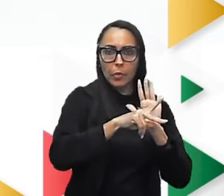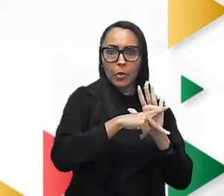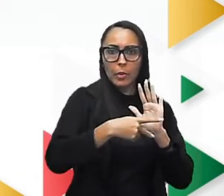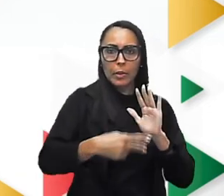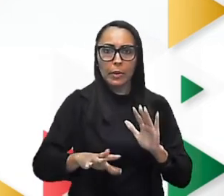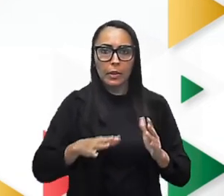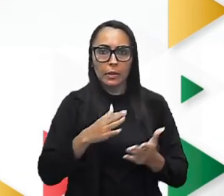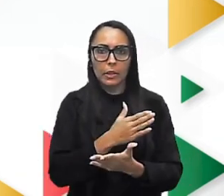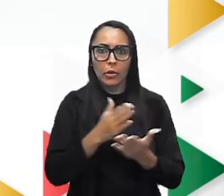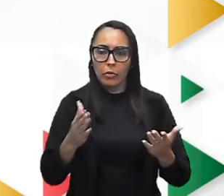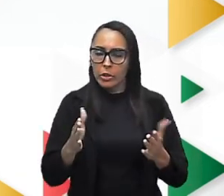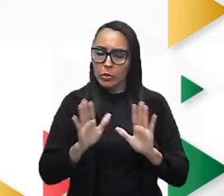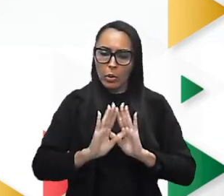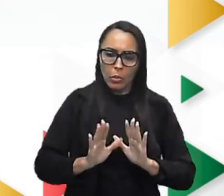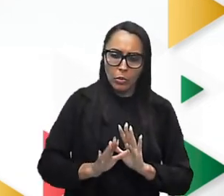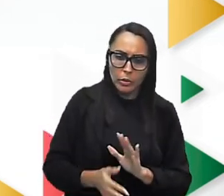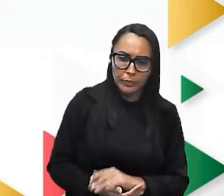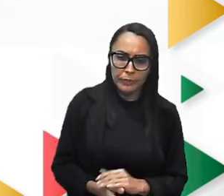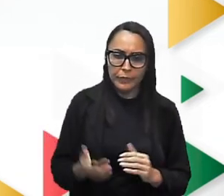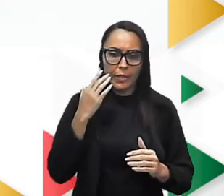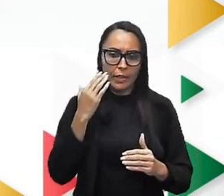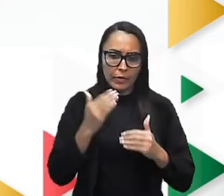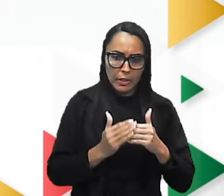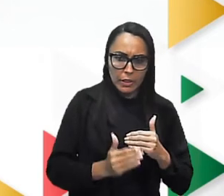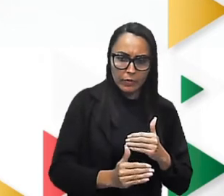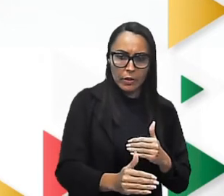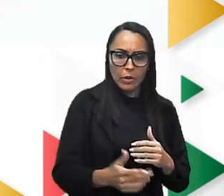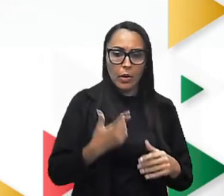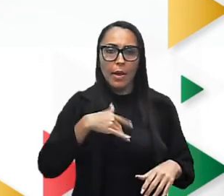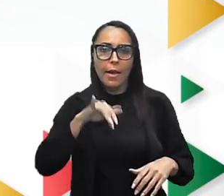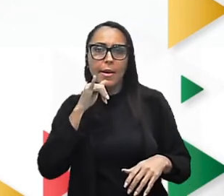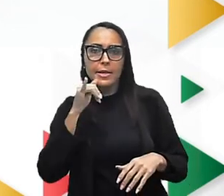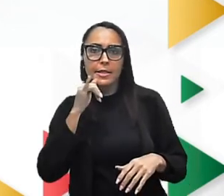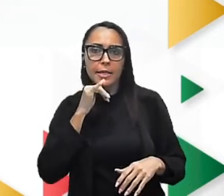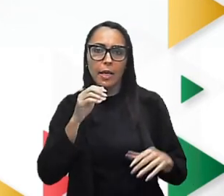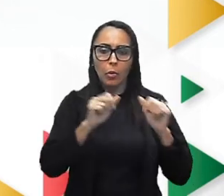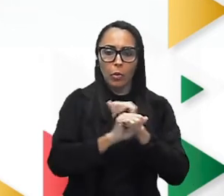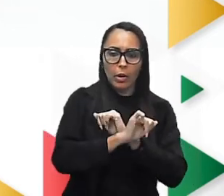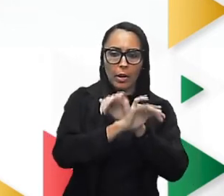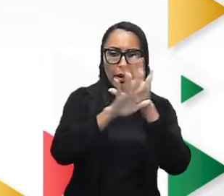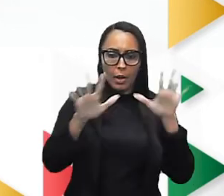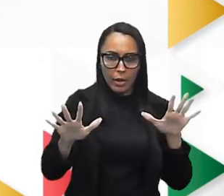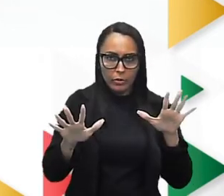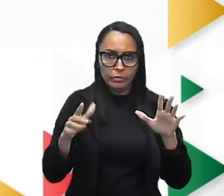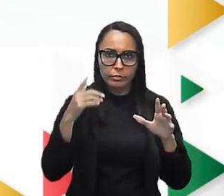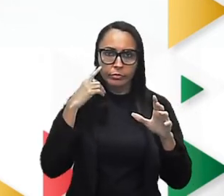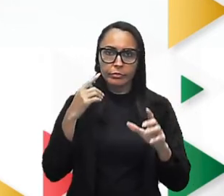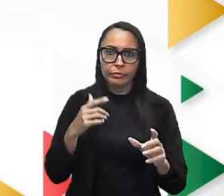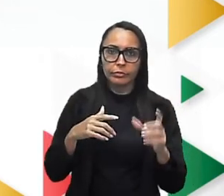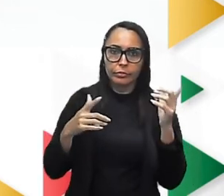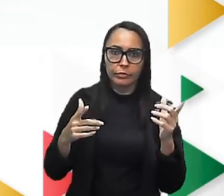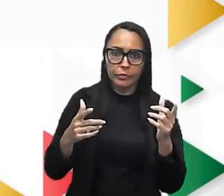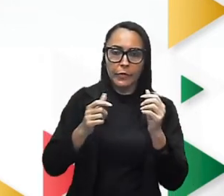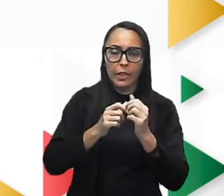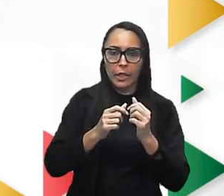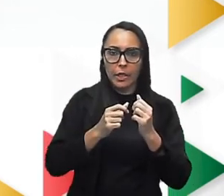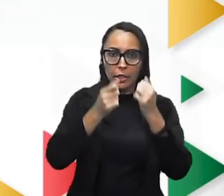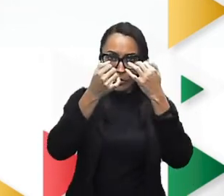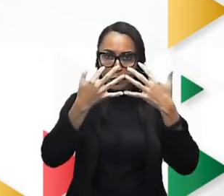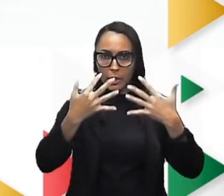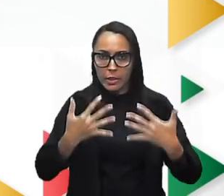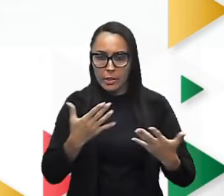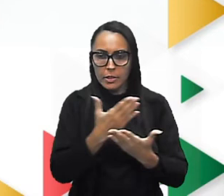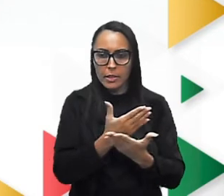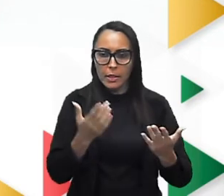nenhuma outra, ela vai derivar a outra. Por exemplo, claro é esclarecer, esclarecer veio de claro,